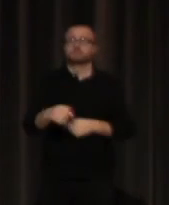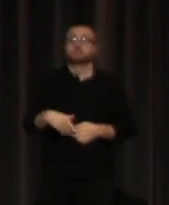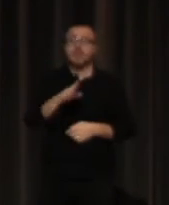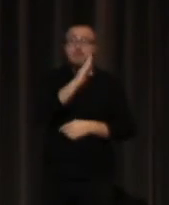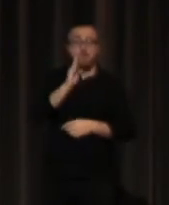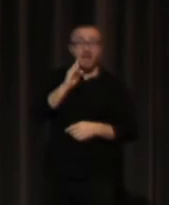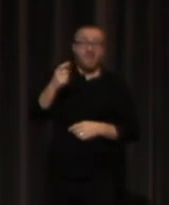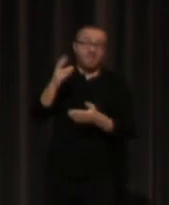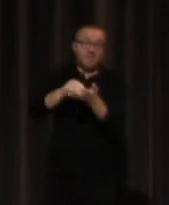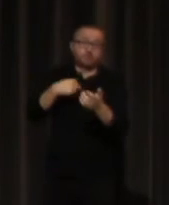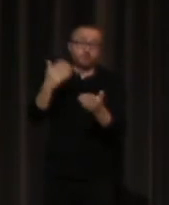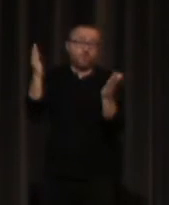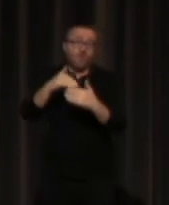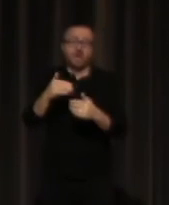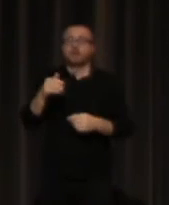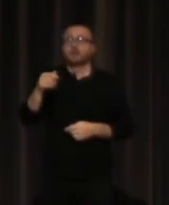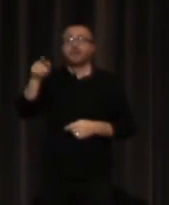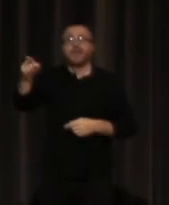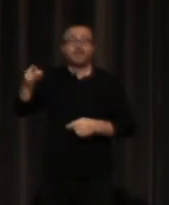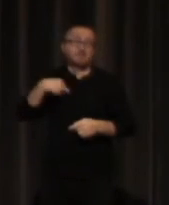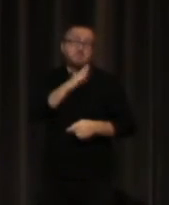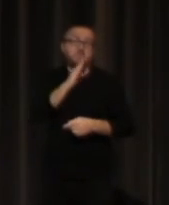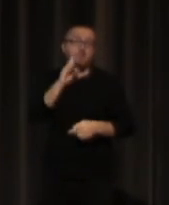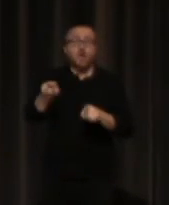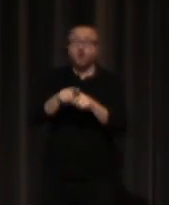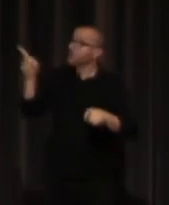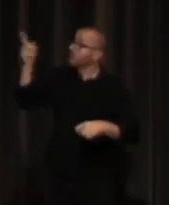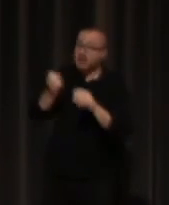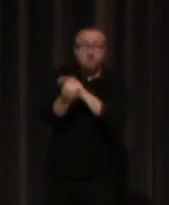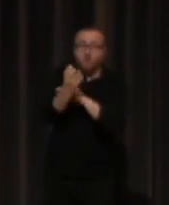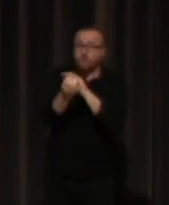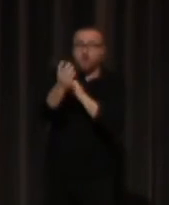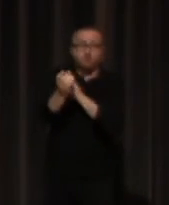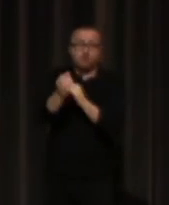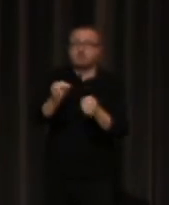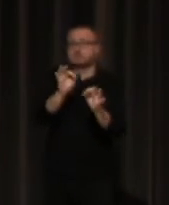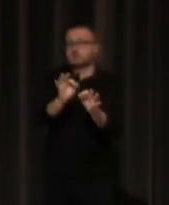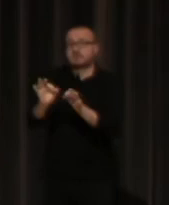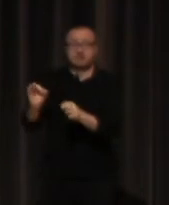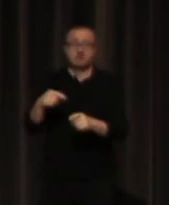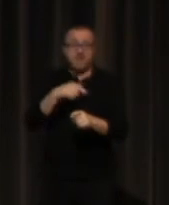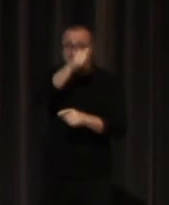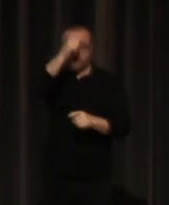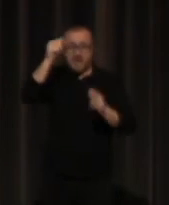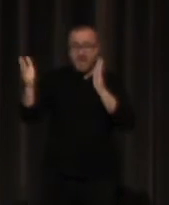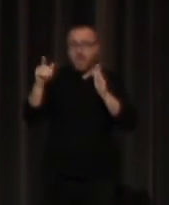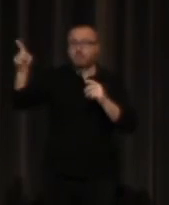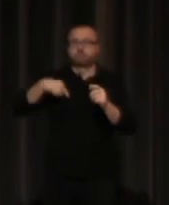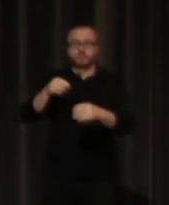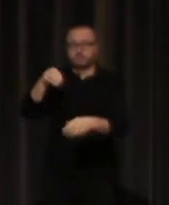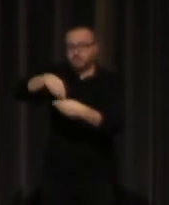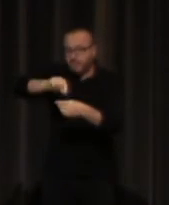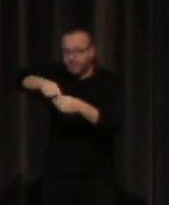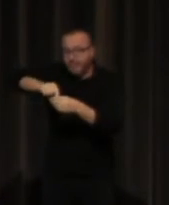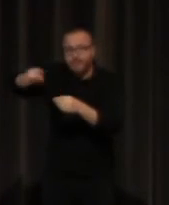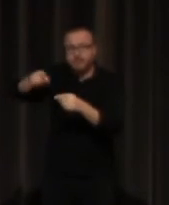perquè enyora molt, planta geranis. Cada estiu, quan jo arribo, els geranis estan plantats. Vam arribar, els geranis hi eren,